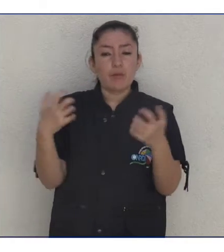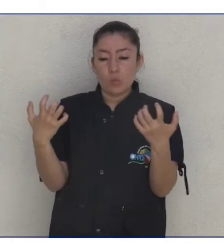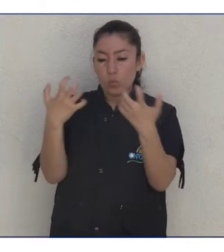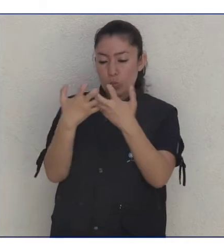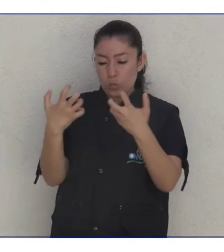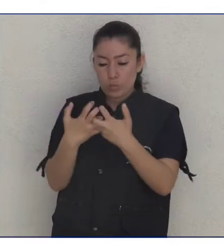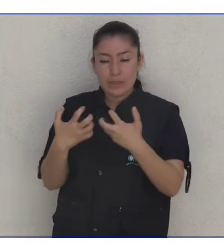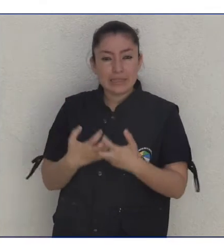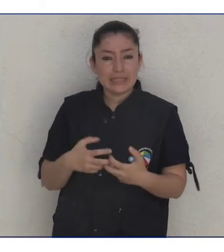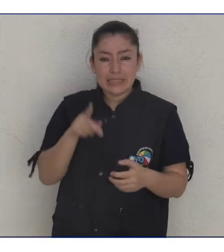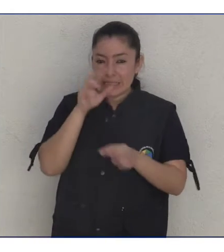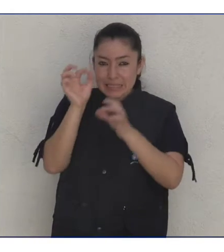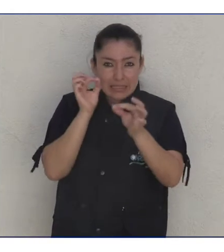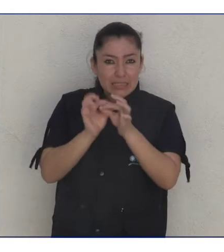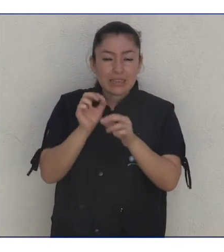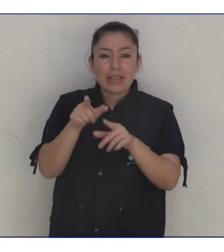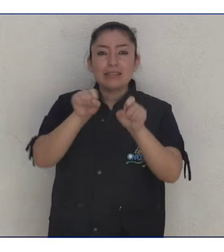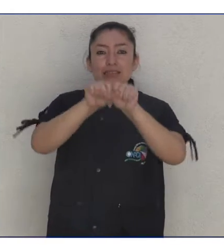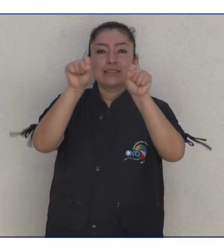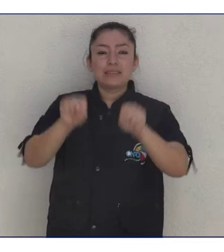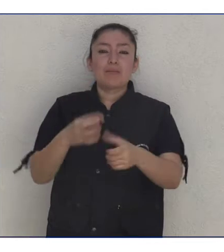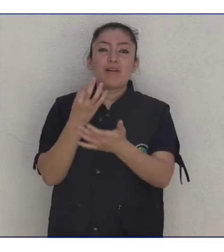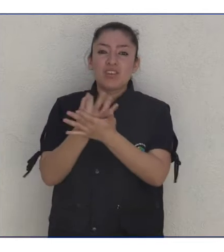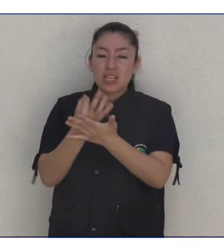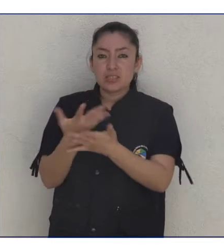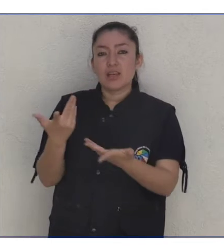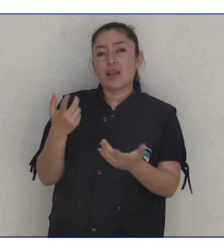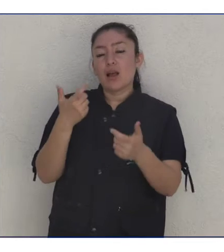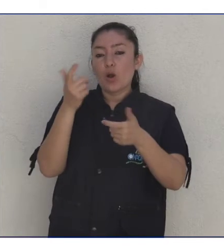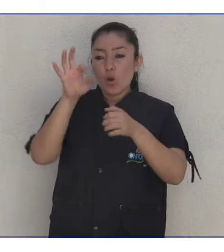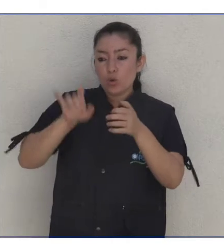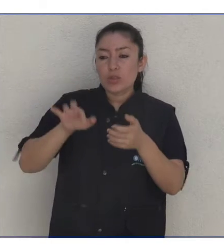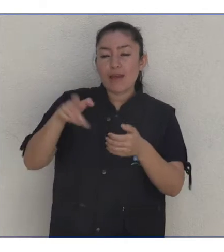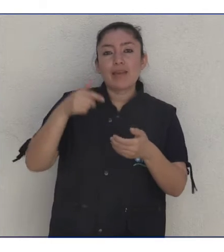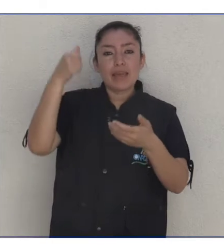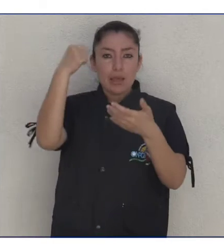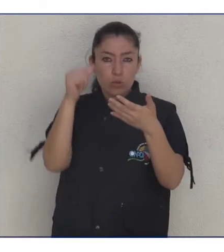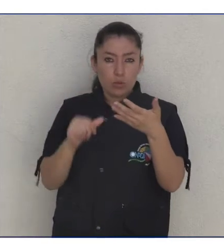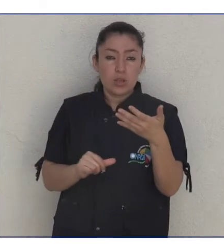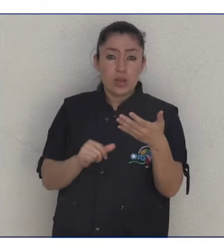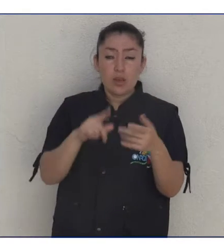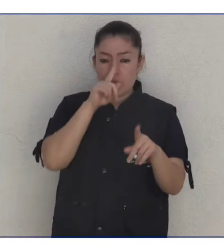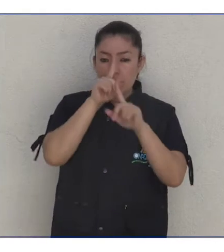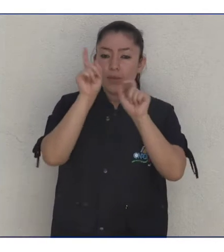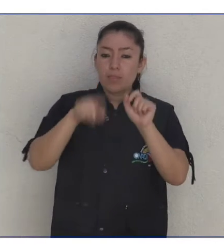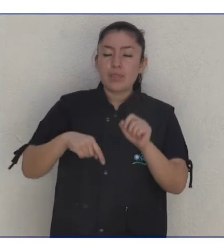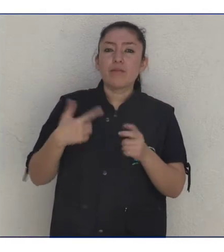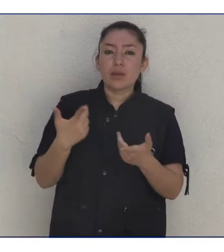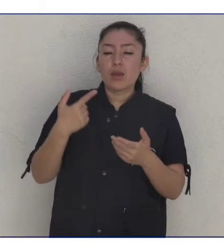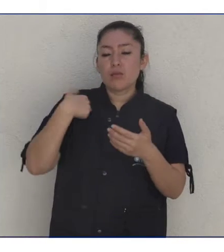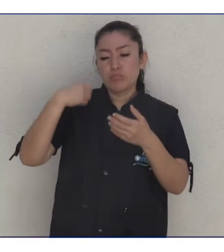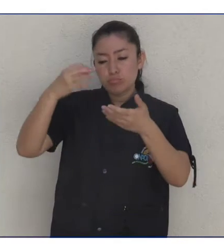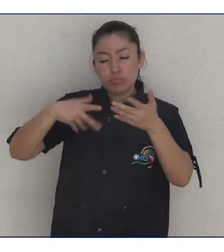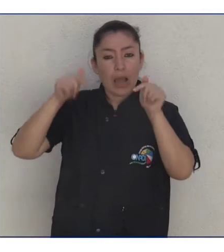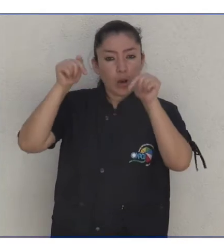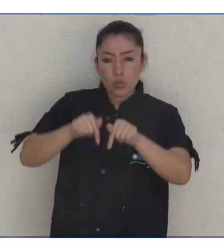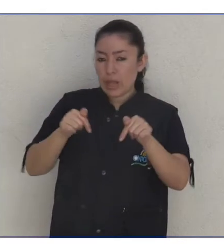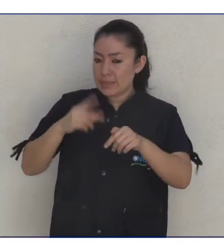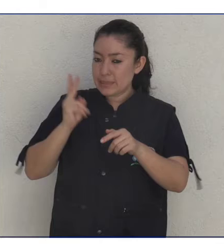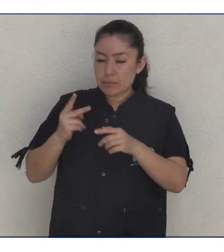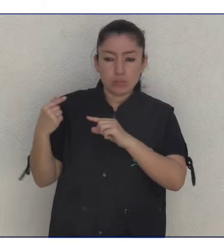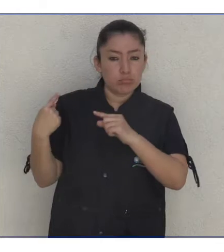coincidir exactamente con los sistemas de administración financiera, contable y de auditoría, y ésta deberá ser actualizada en los